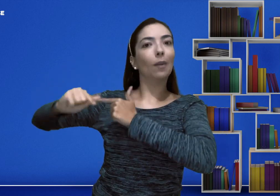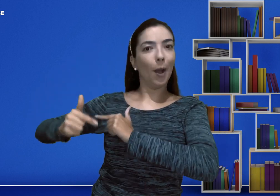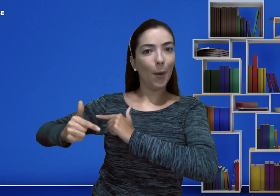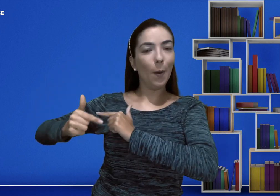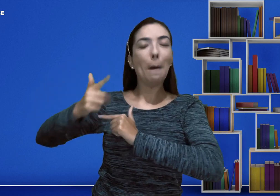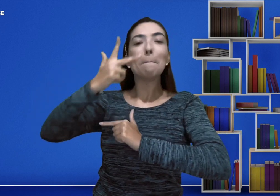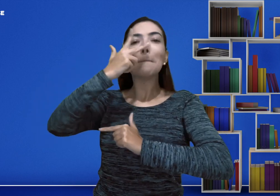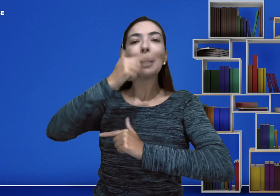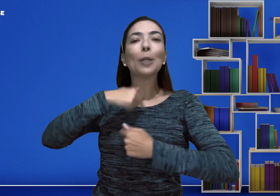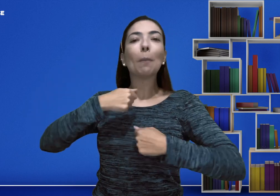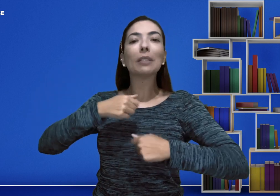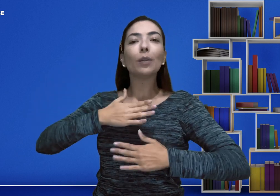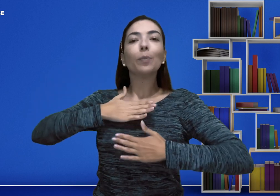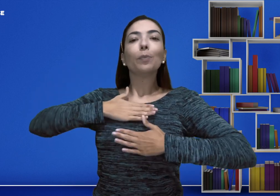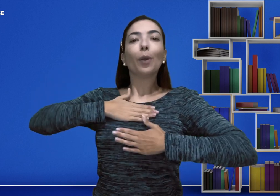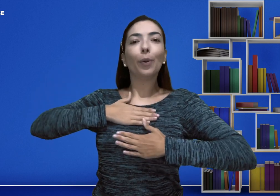pessoa pode se confundir.